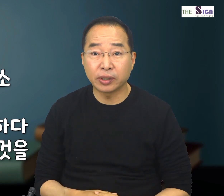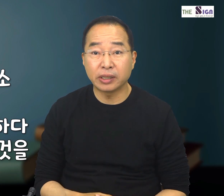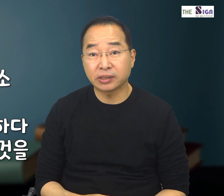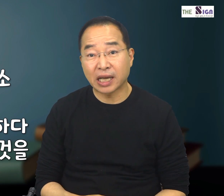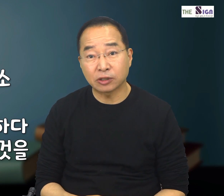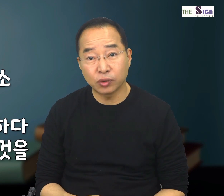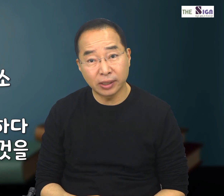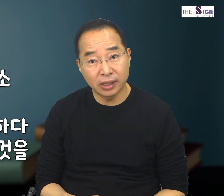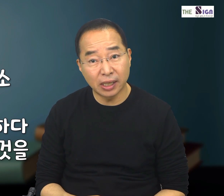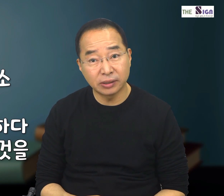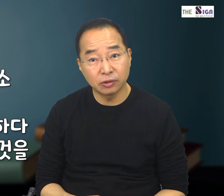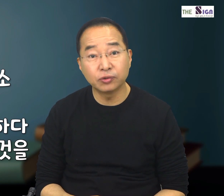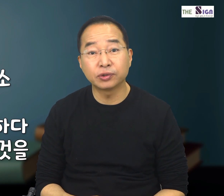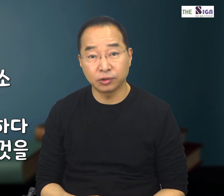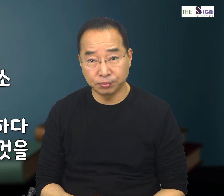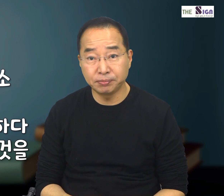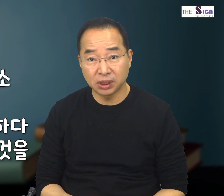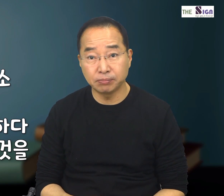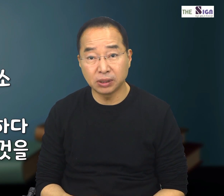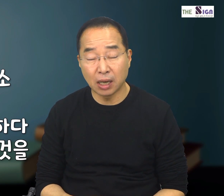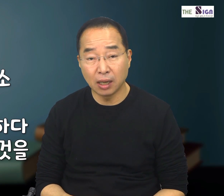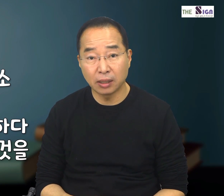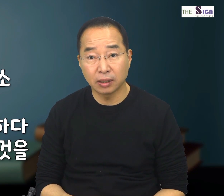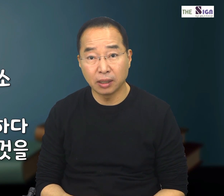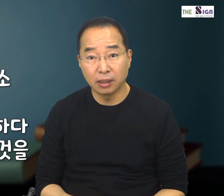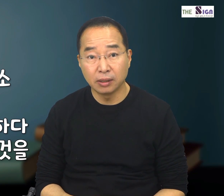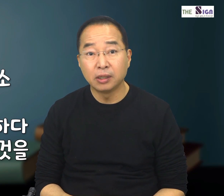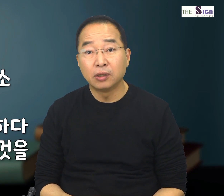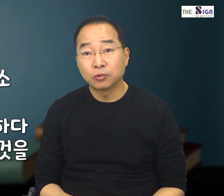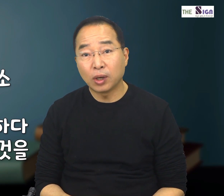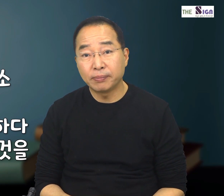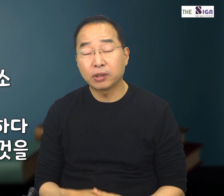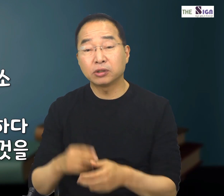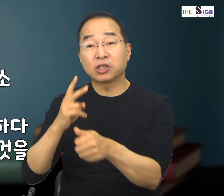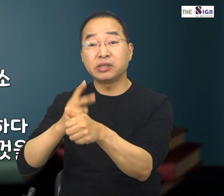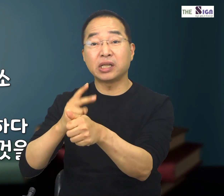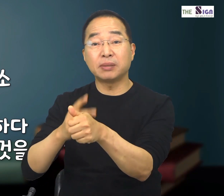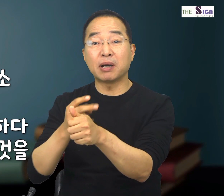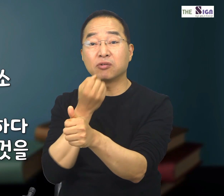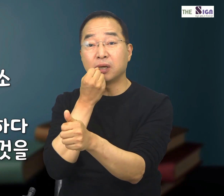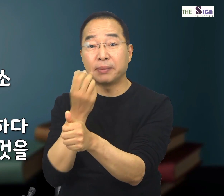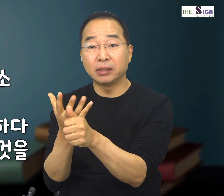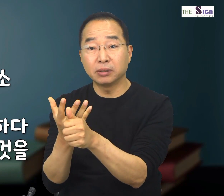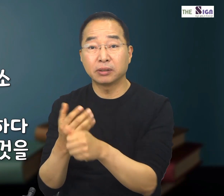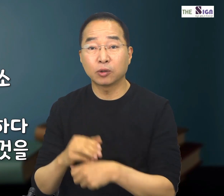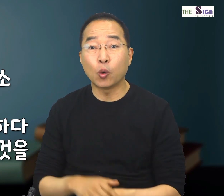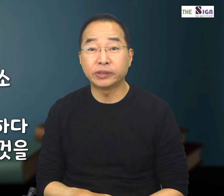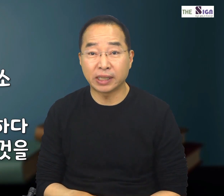내가 자수한다 할 때도 씁니다. 또 한편은 선생님하고 이러면